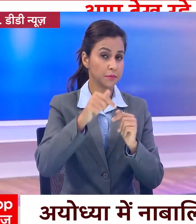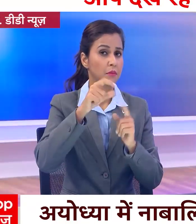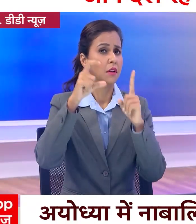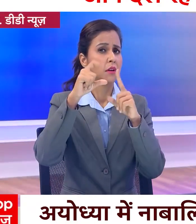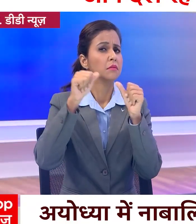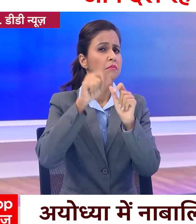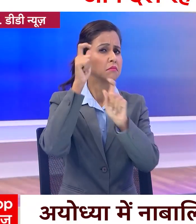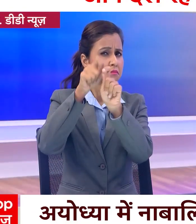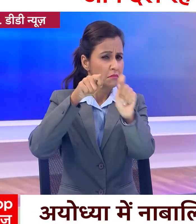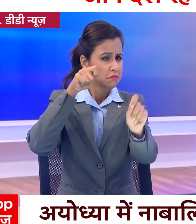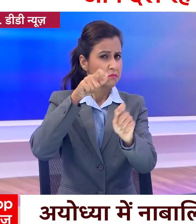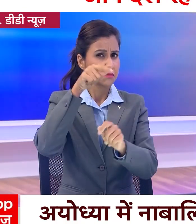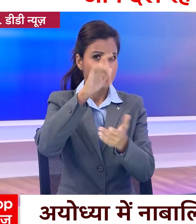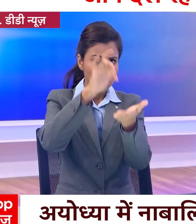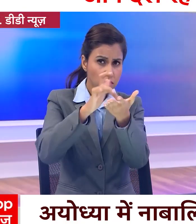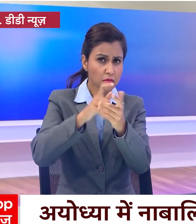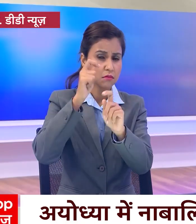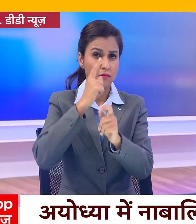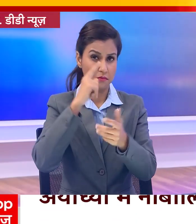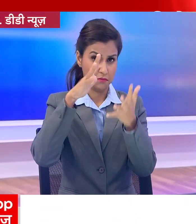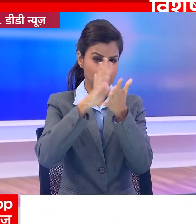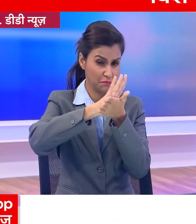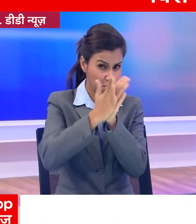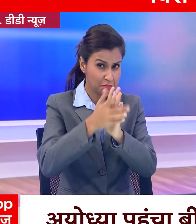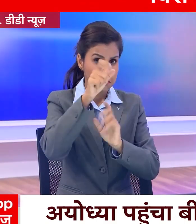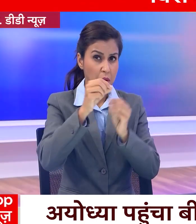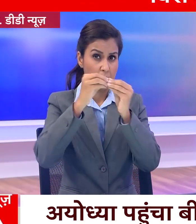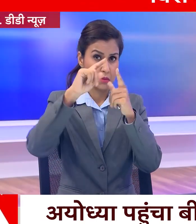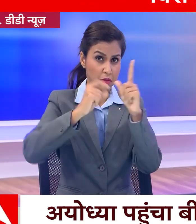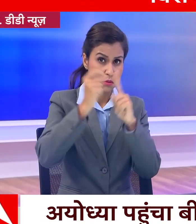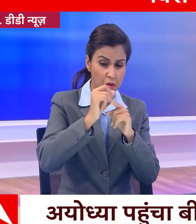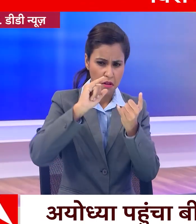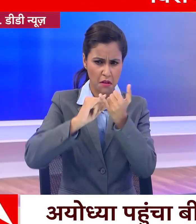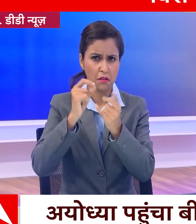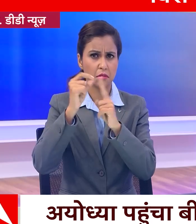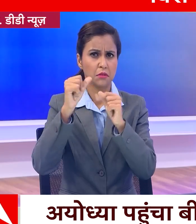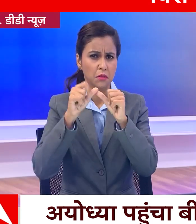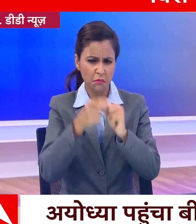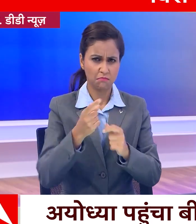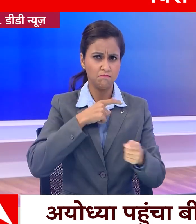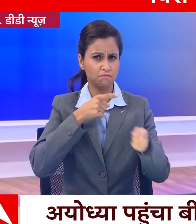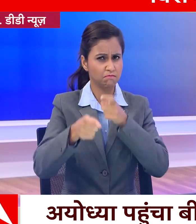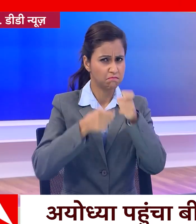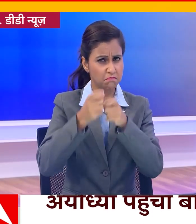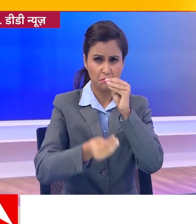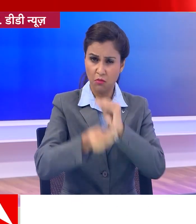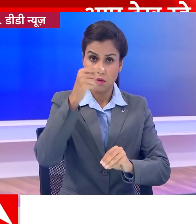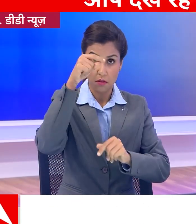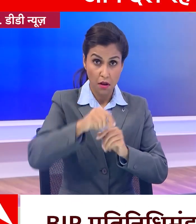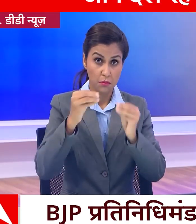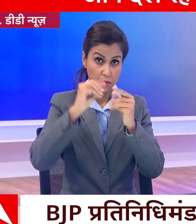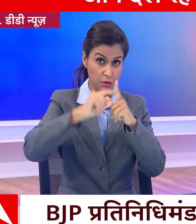अयोध्या में नाबालिक लड़की से गैंग ग्रिप के मामले में भाजपा समाजवादी पार्टी पर लगातार हमलावर है आज भाजपा के एक